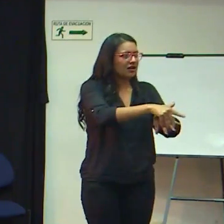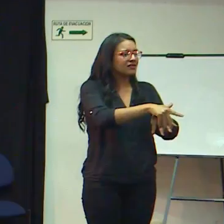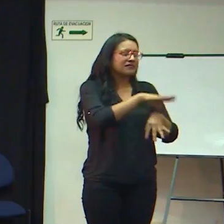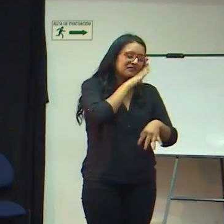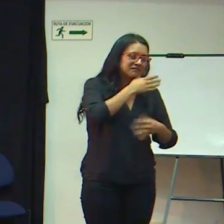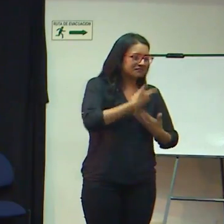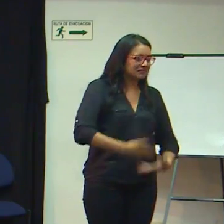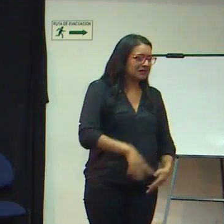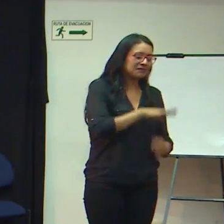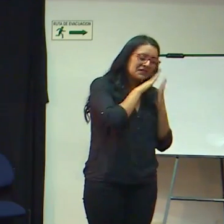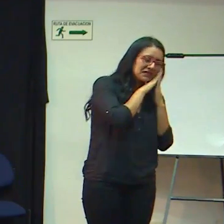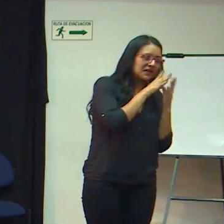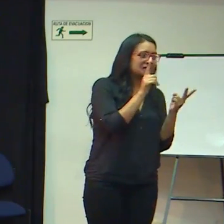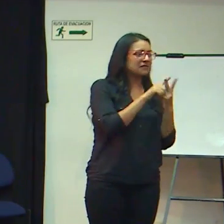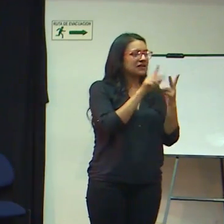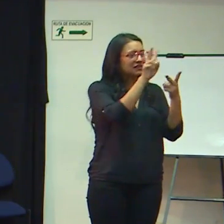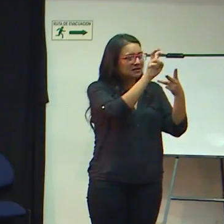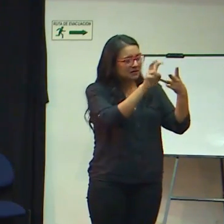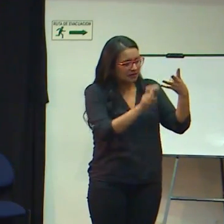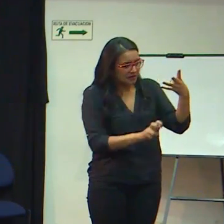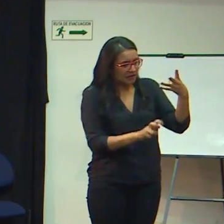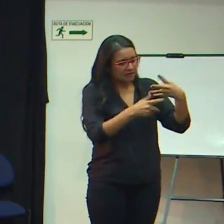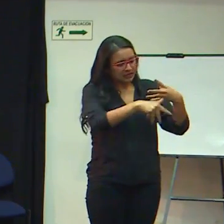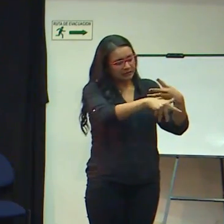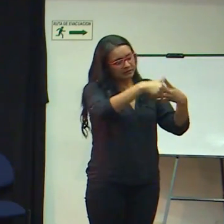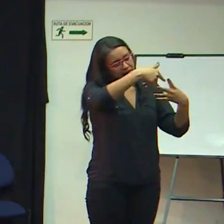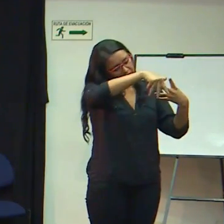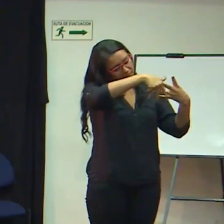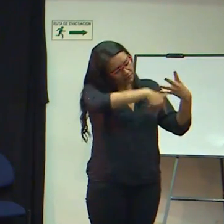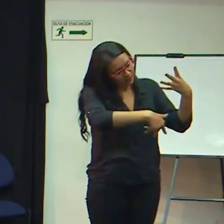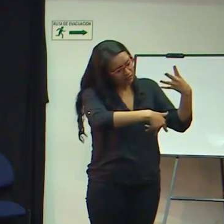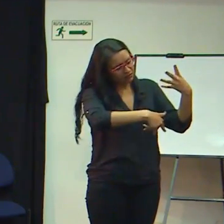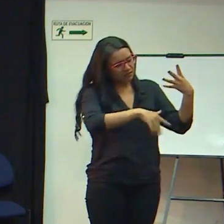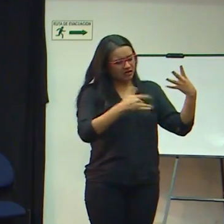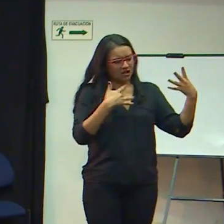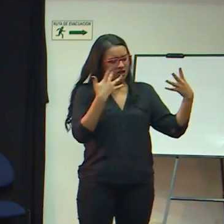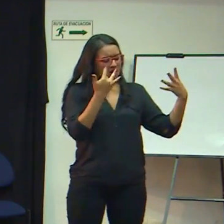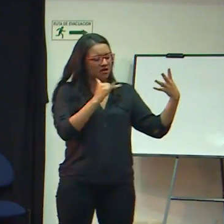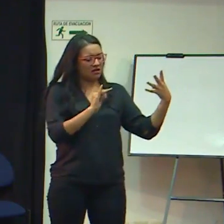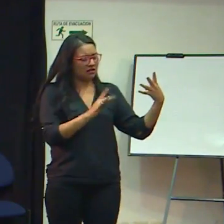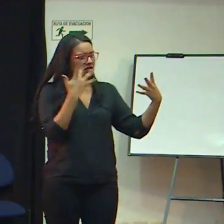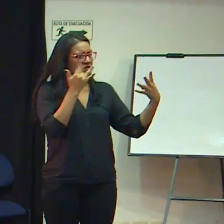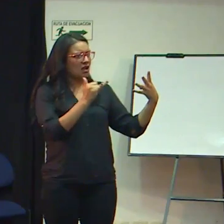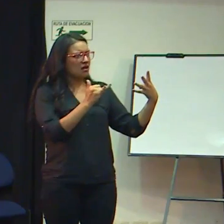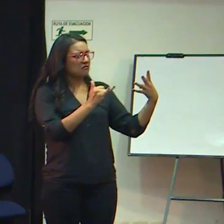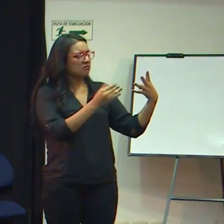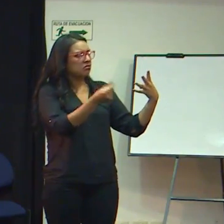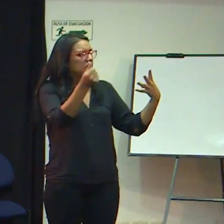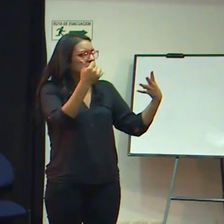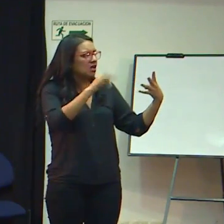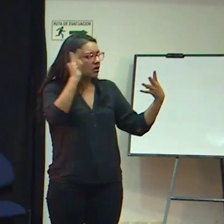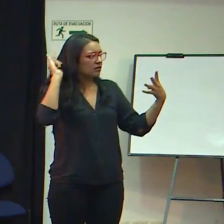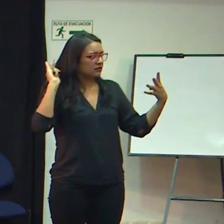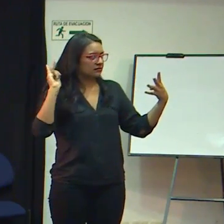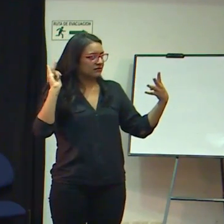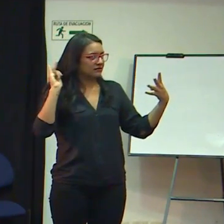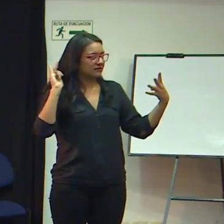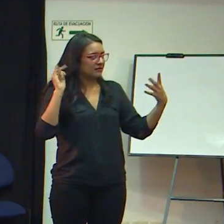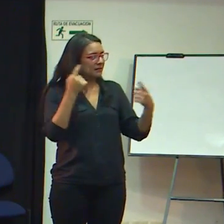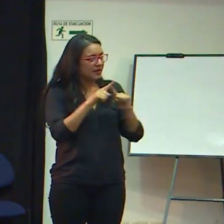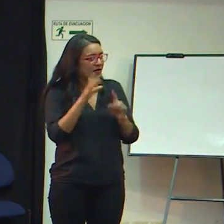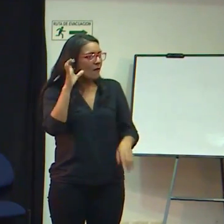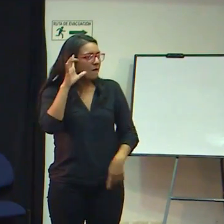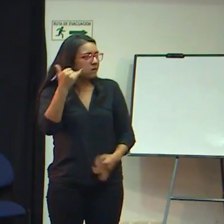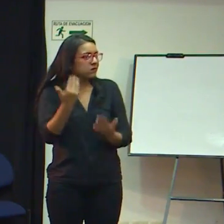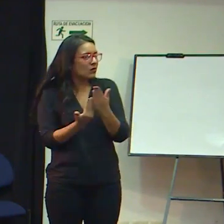de diferentes temáticas, pero ya se han visto y han movido. Pero pues